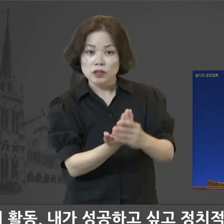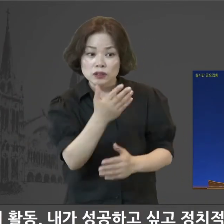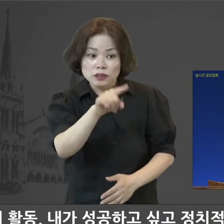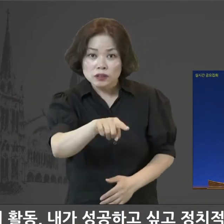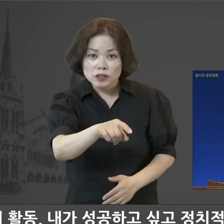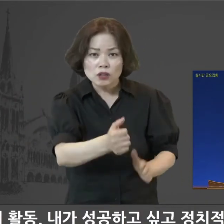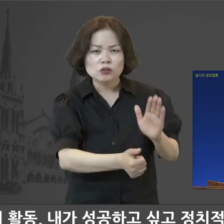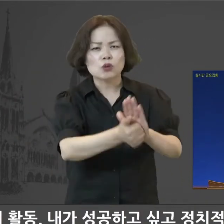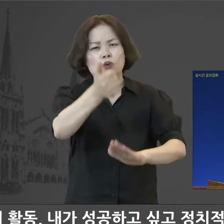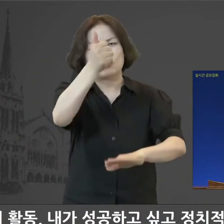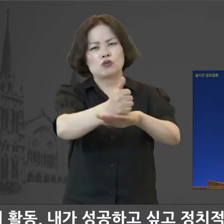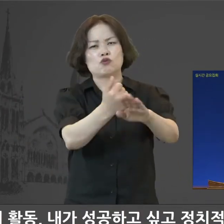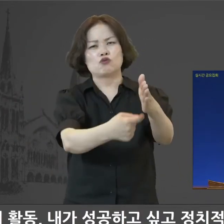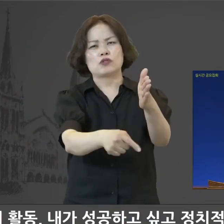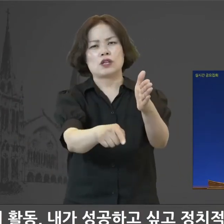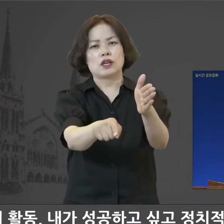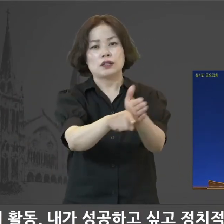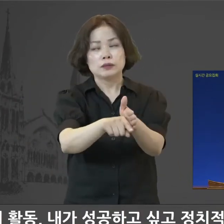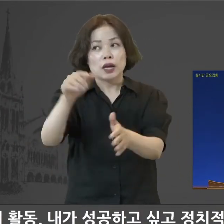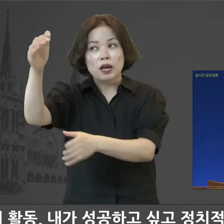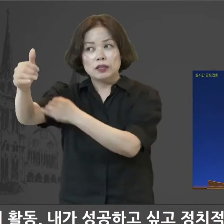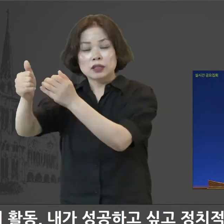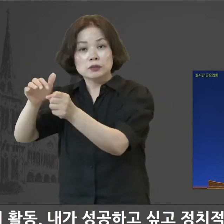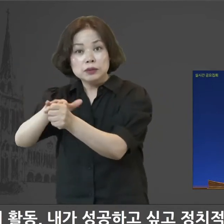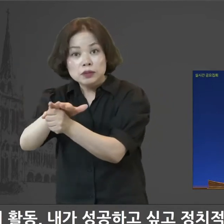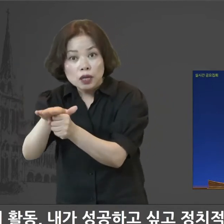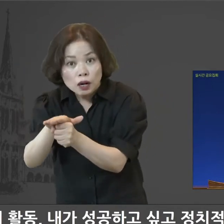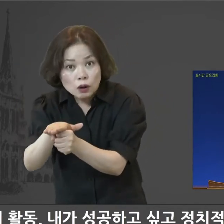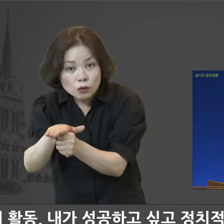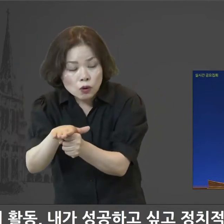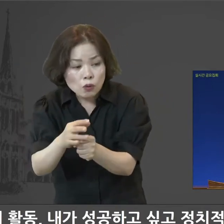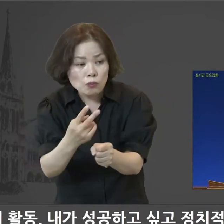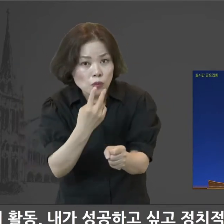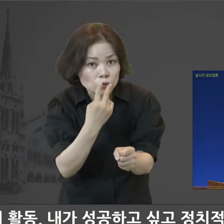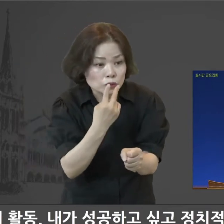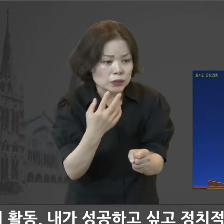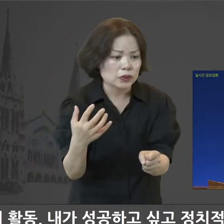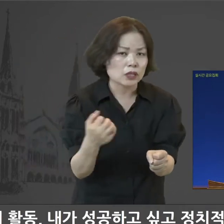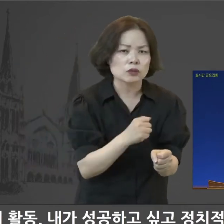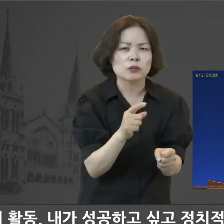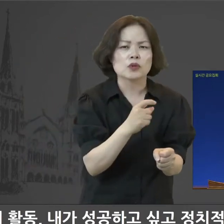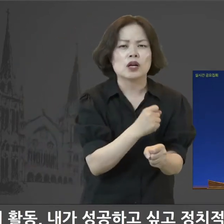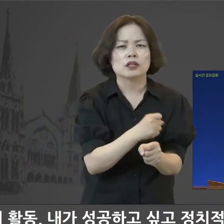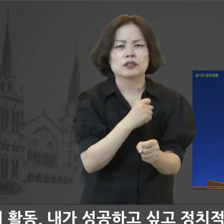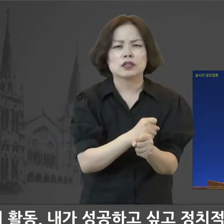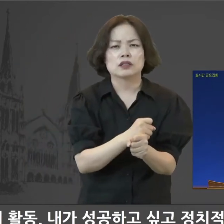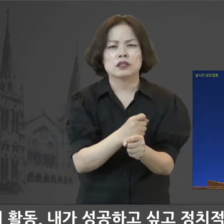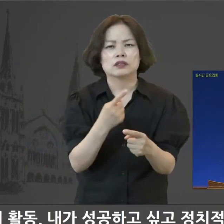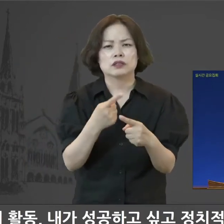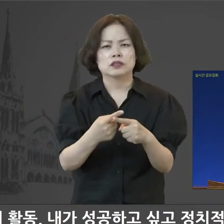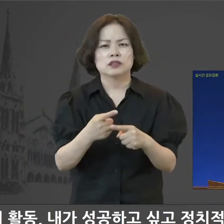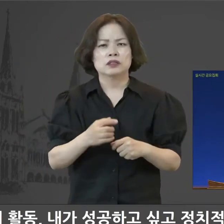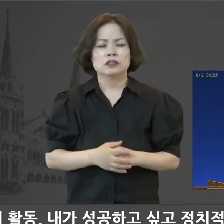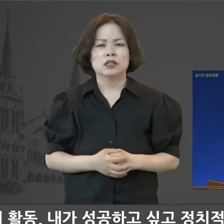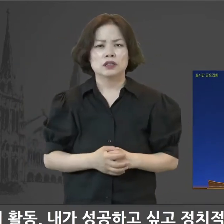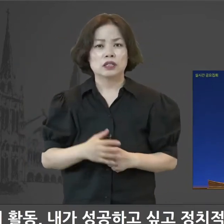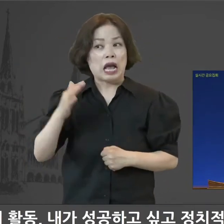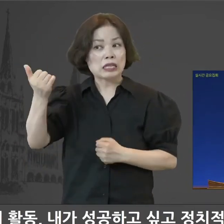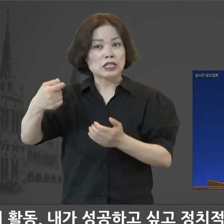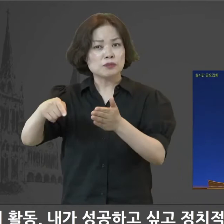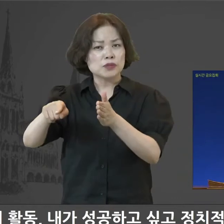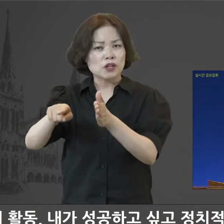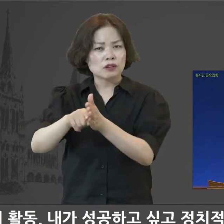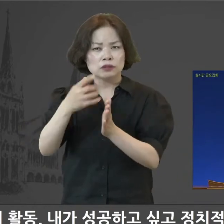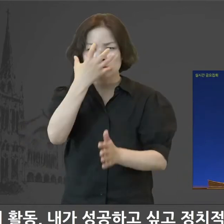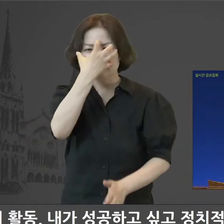그걸 성공시키려고 하는데 하나님을 사랑하고 목숨을 걸고 뭘 하겠다라고 하는 것처럼, 마치 그게 하나님을